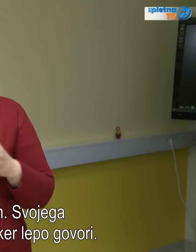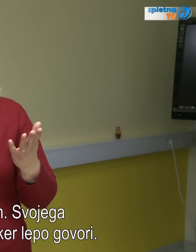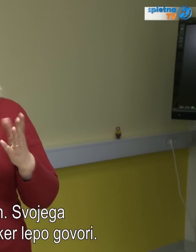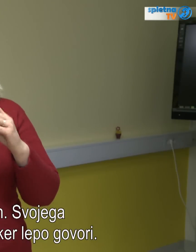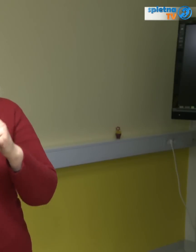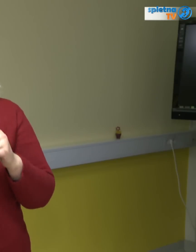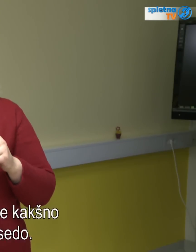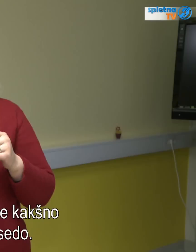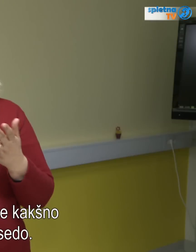razumem.